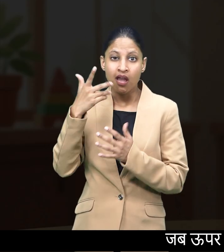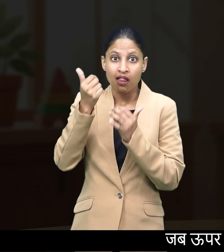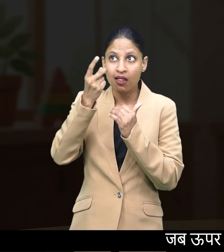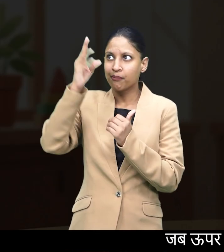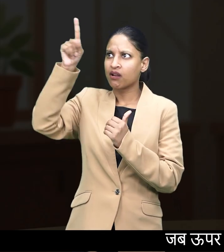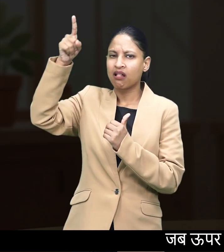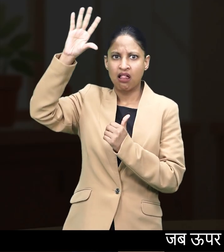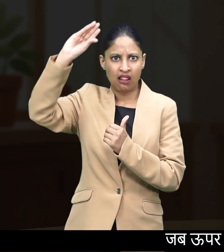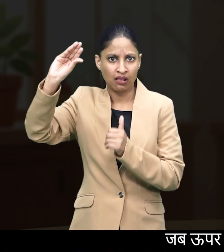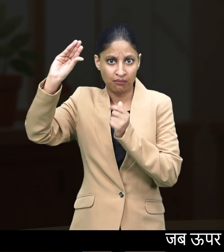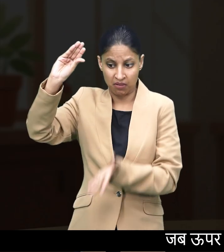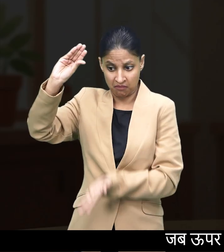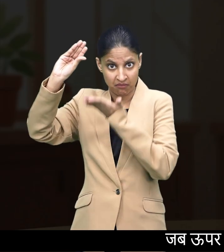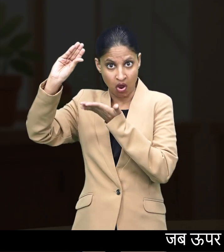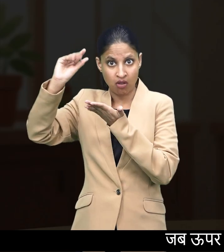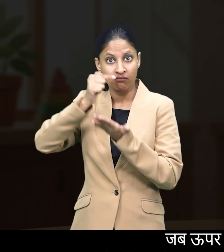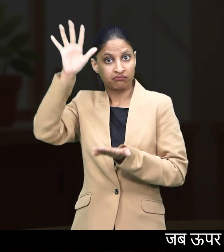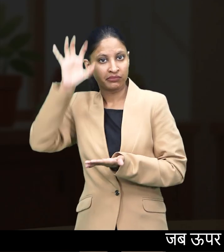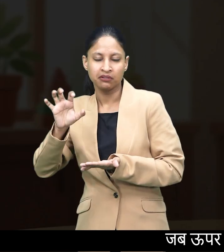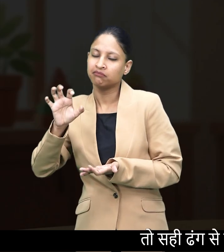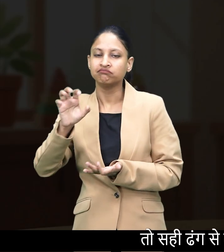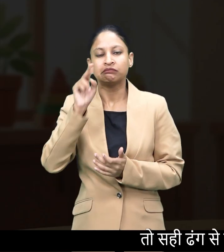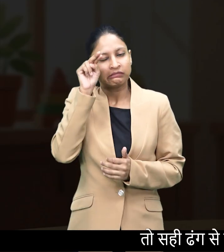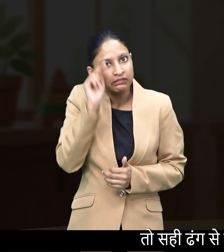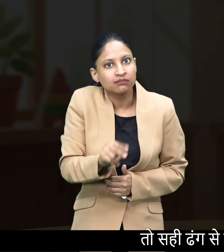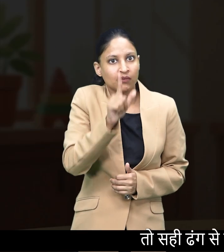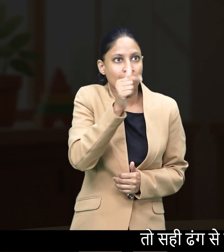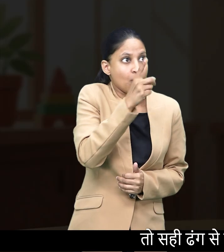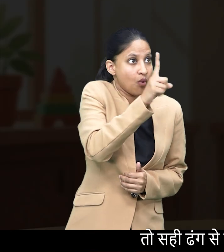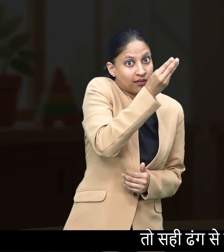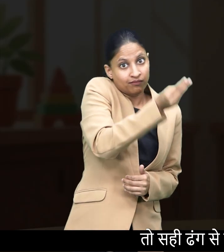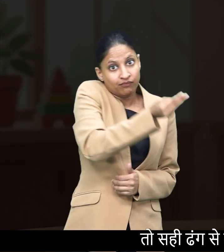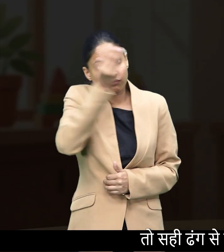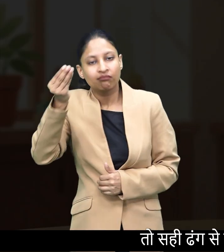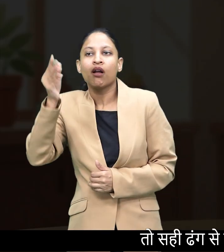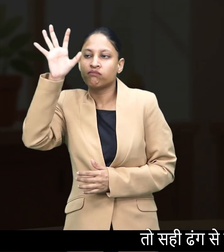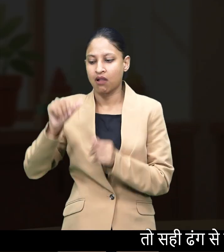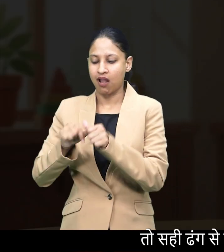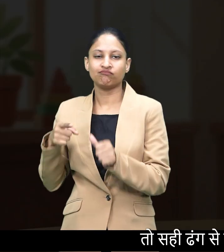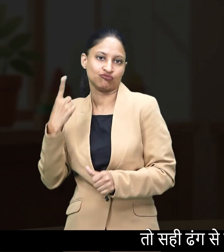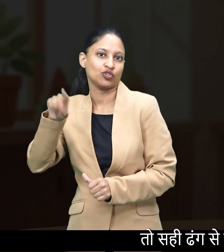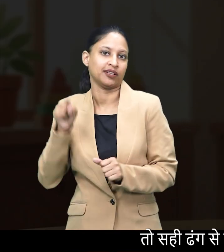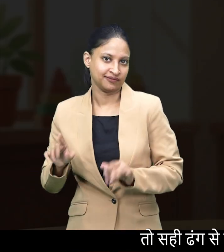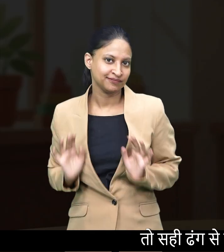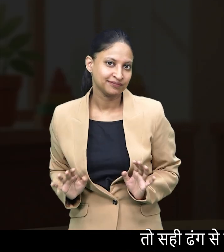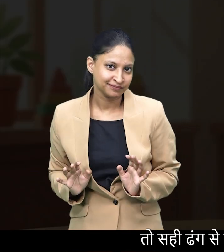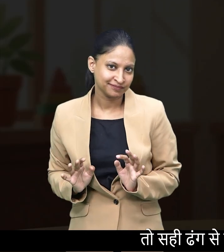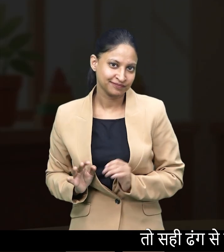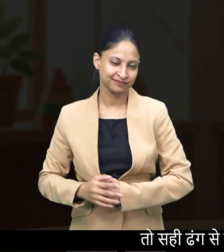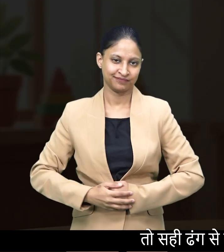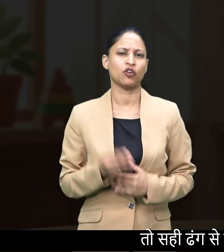जब ऊपर का अंक नीचे के अंक से छोटा होता है तो सही ढंग से घटाने में उधार लेना हमारी मदद करता